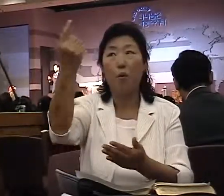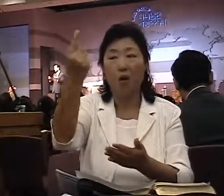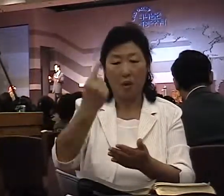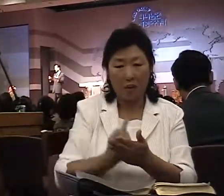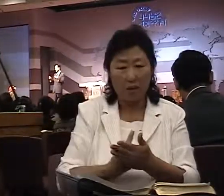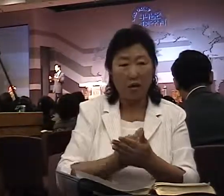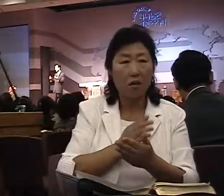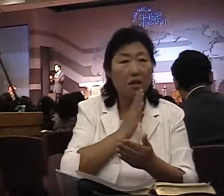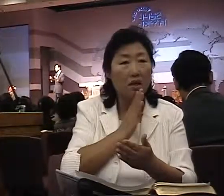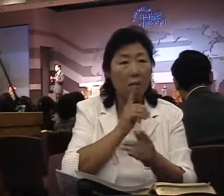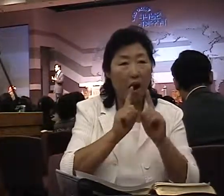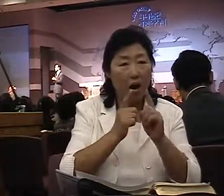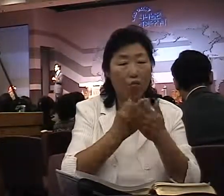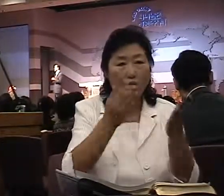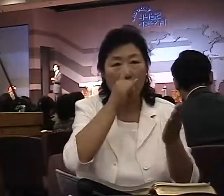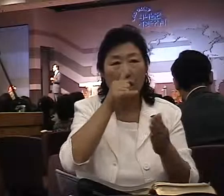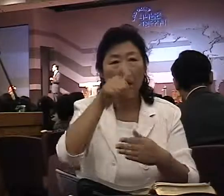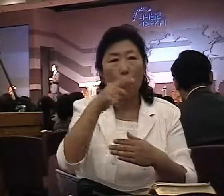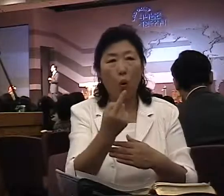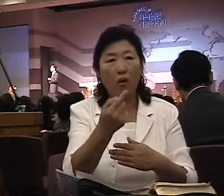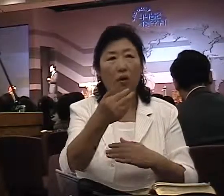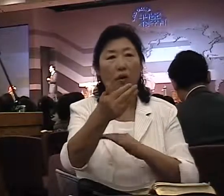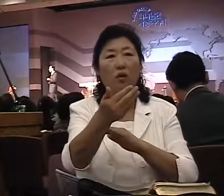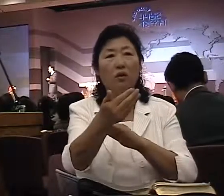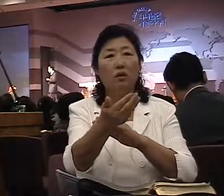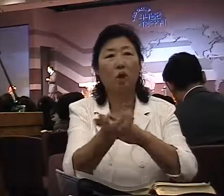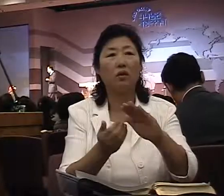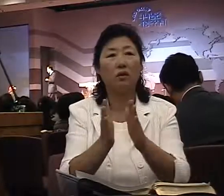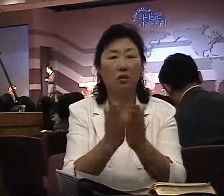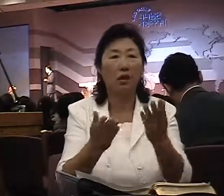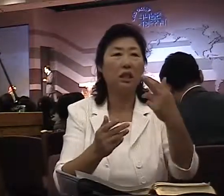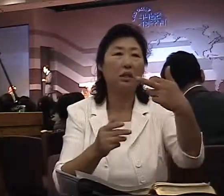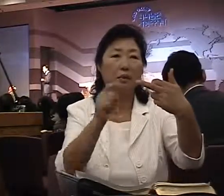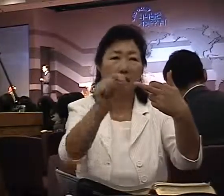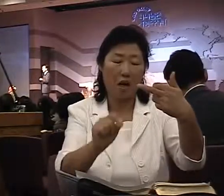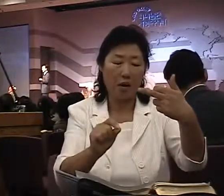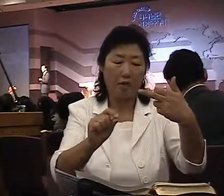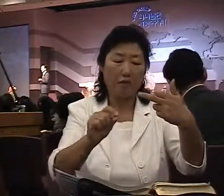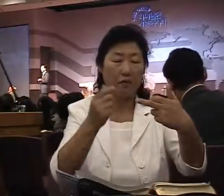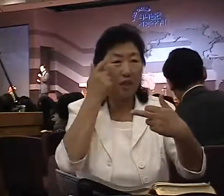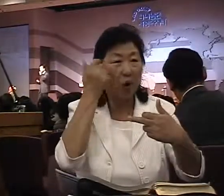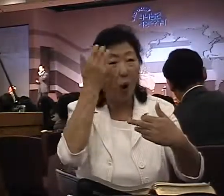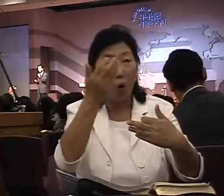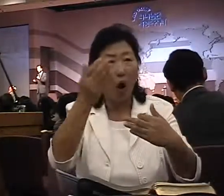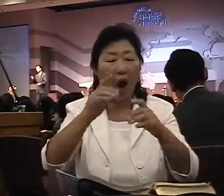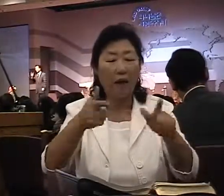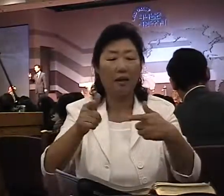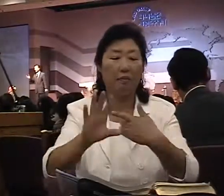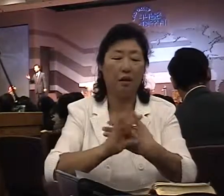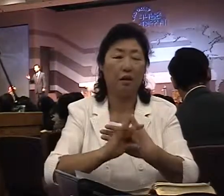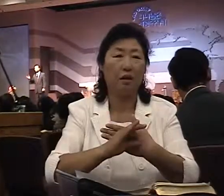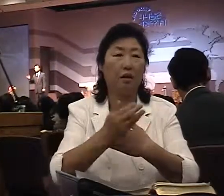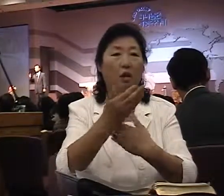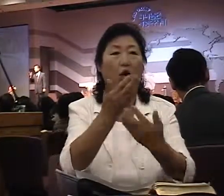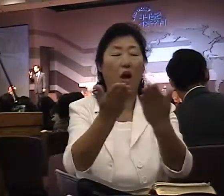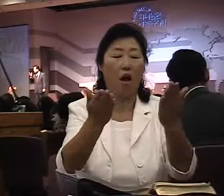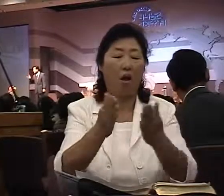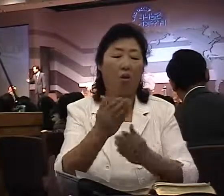주십니다. 고린도전서 12장 3절에 보니까 성령이 아니면은 너희가